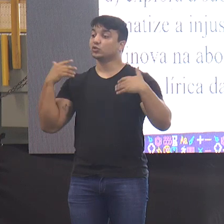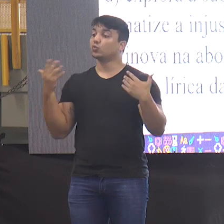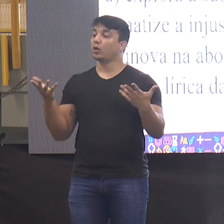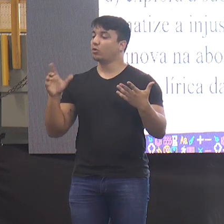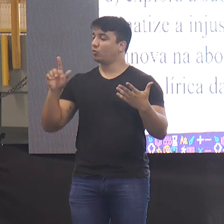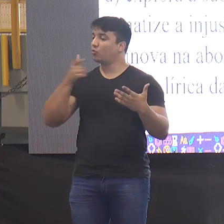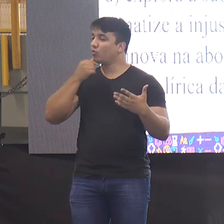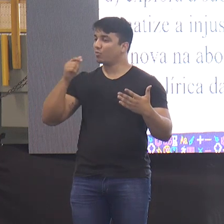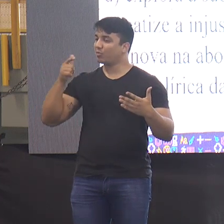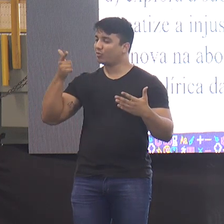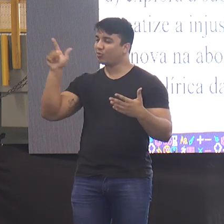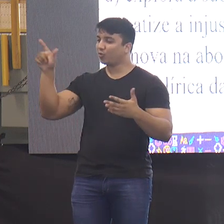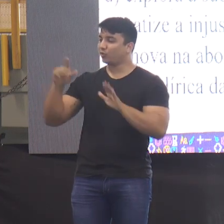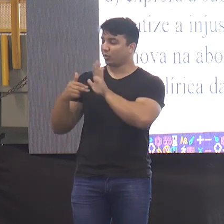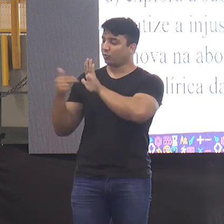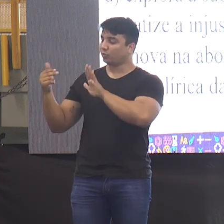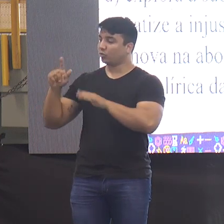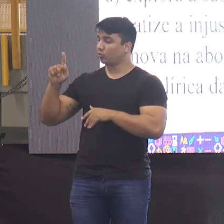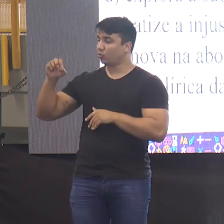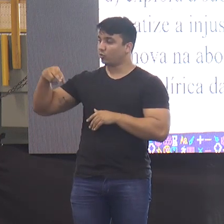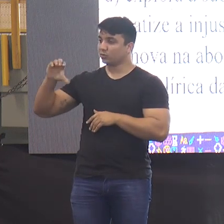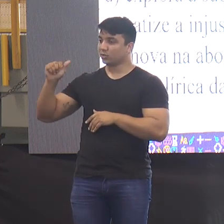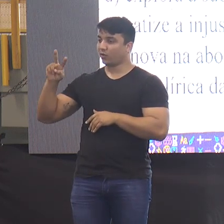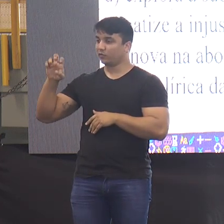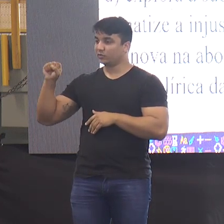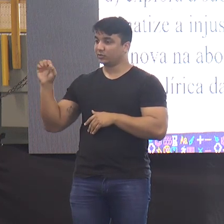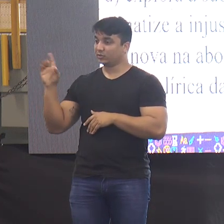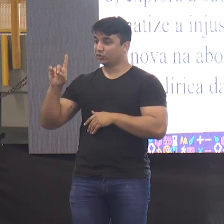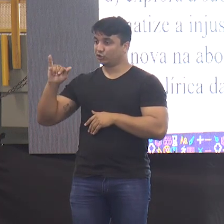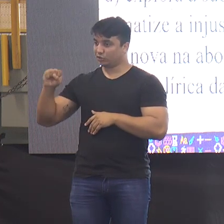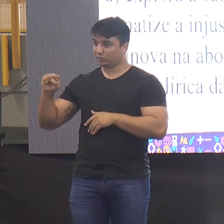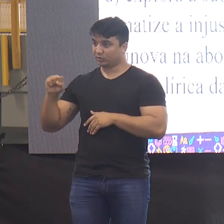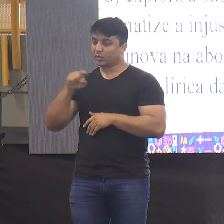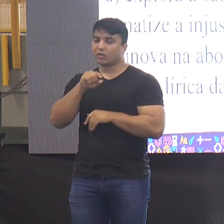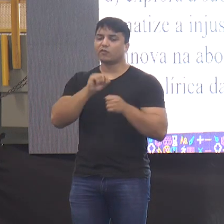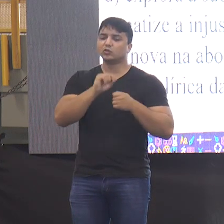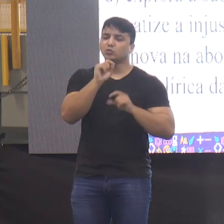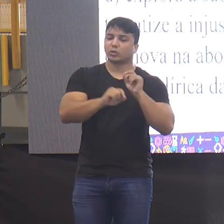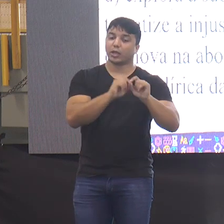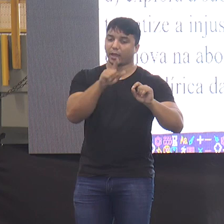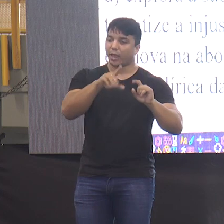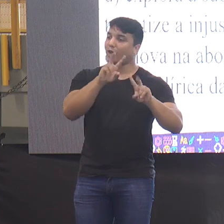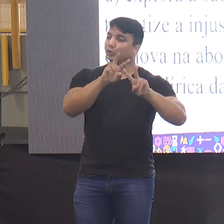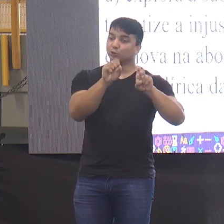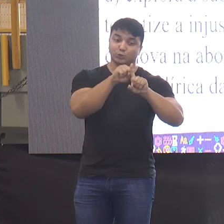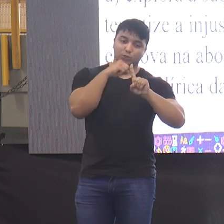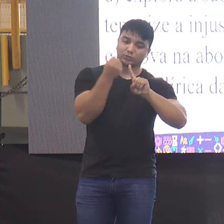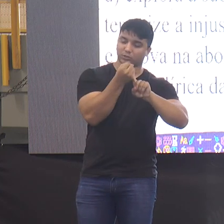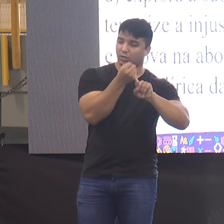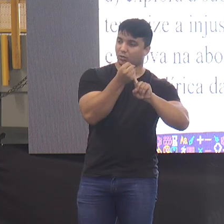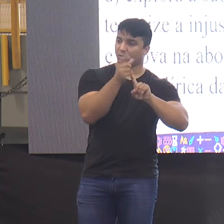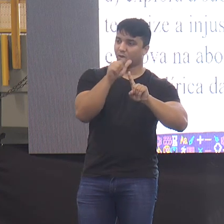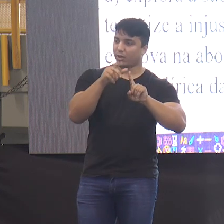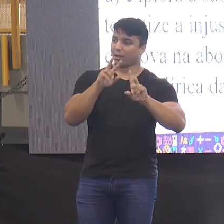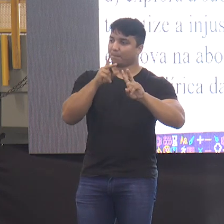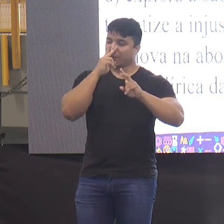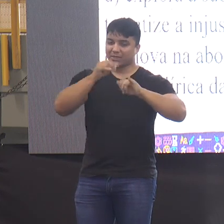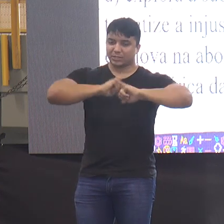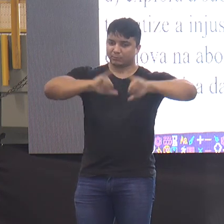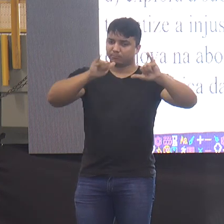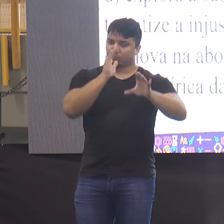Dias? A questão social, a denúncia da escravidão. Mas ele deixou de ser